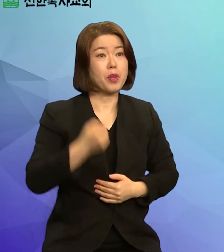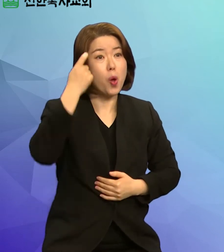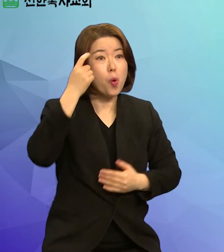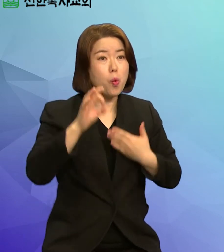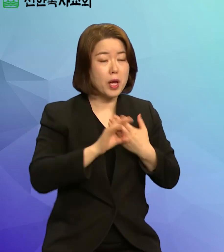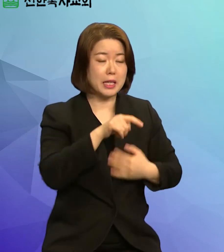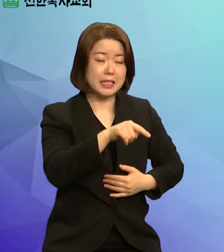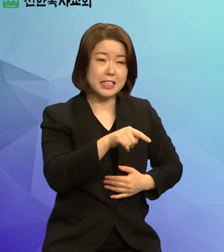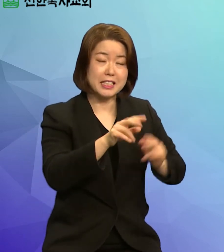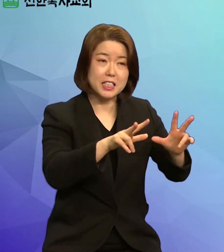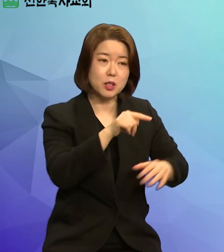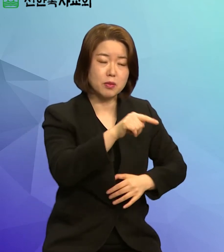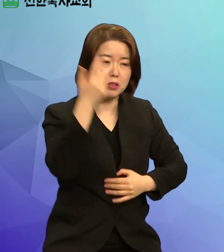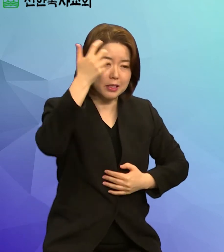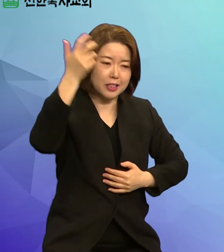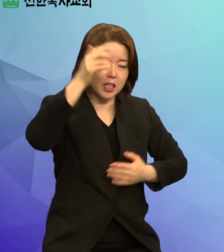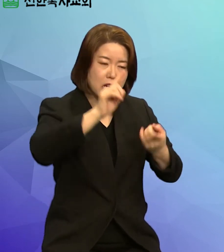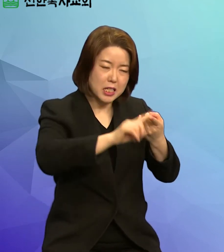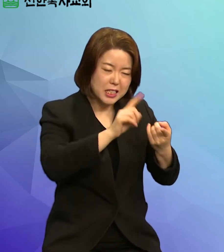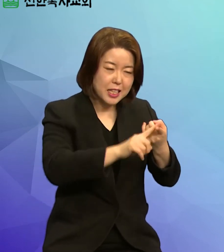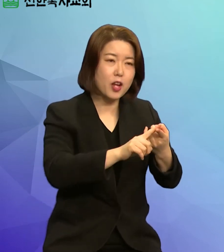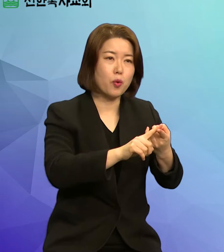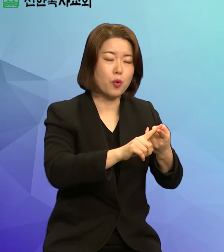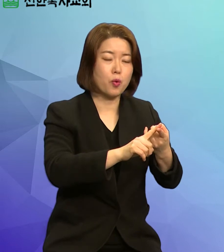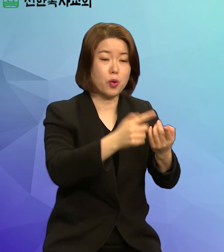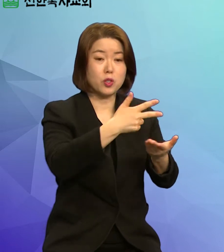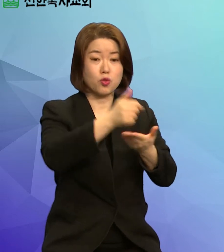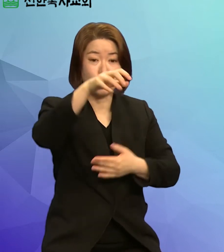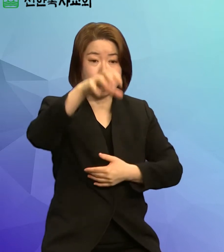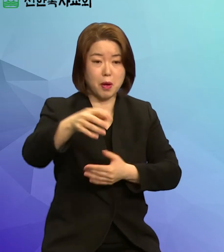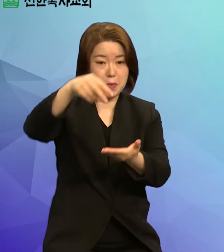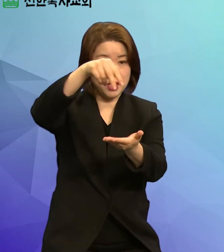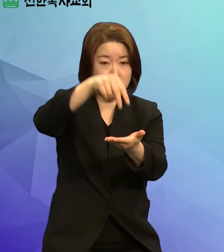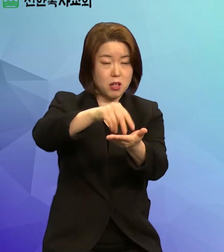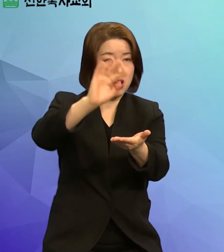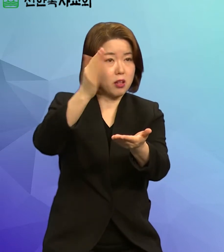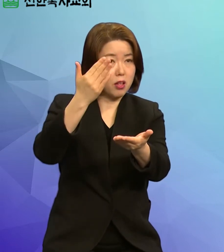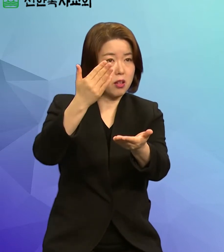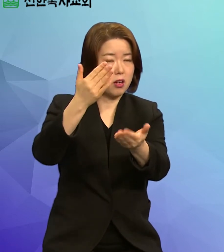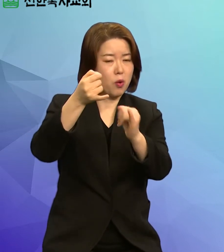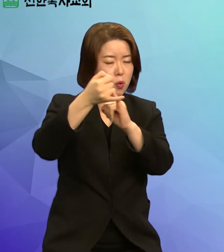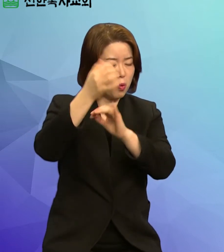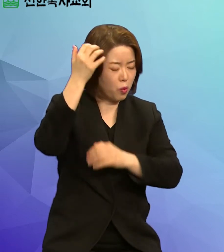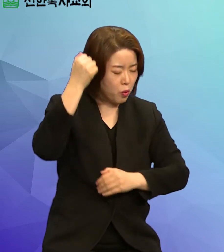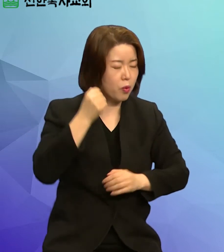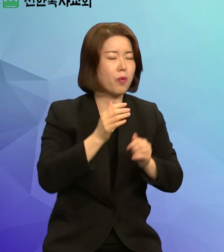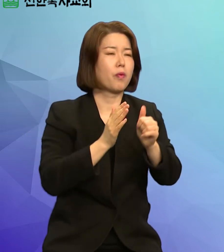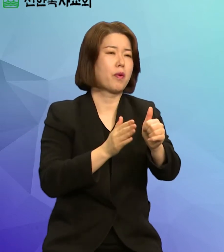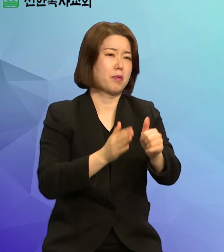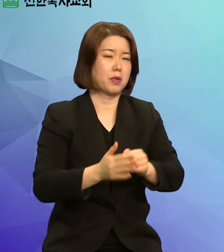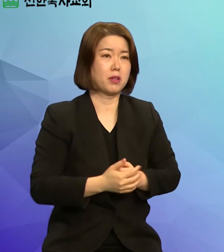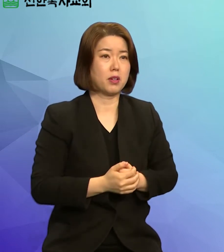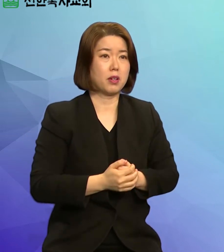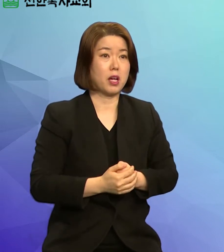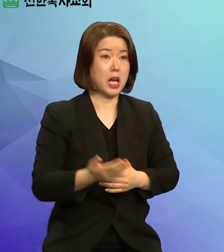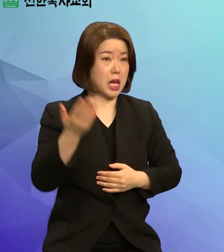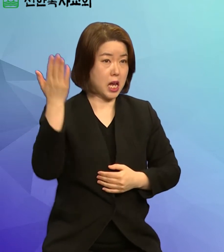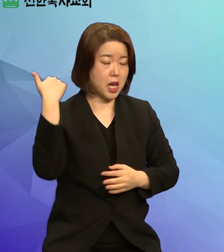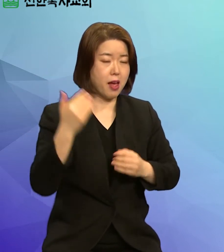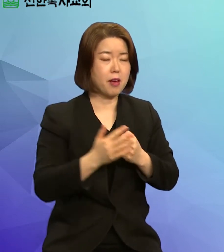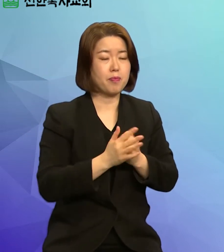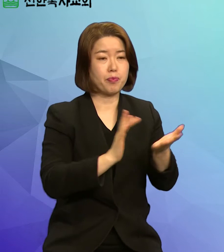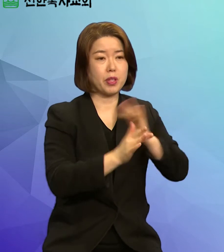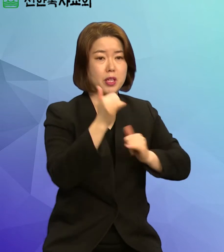그 영적인 상태 그대로 주님 앞에 서게 된다는 것을 명심해야 합니다. 그동안